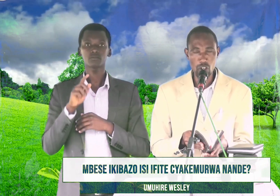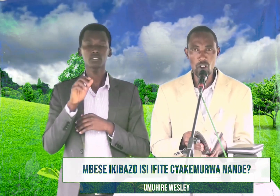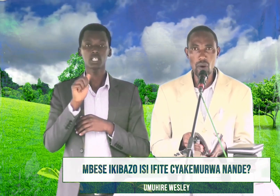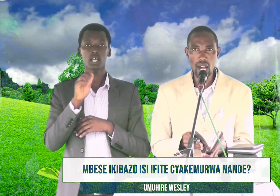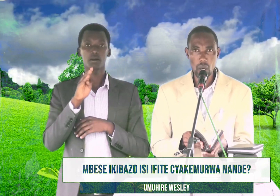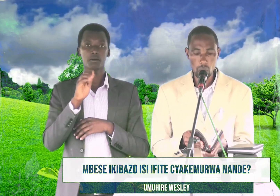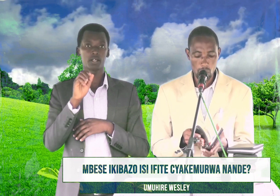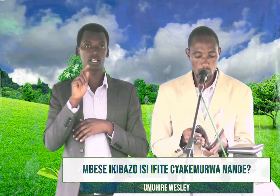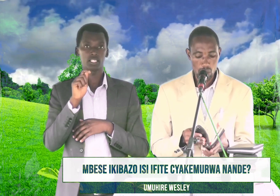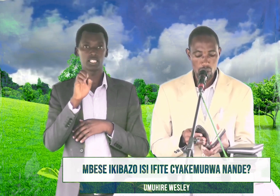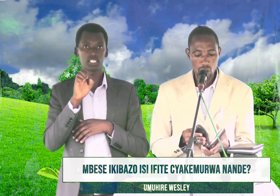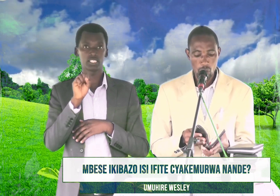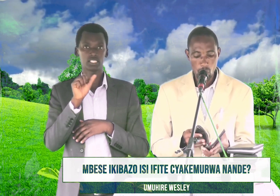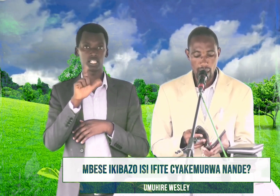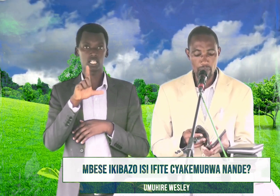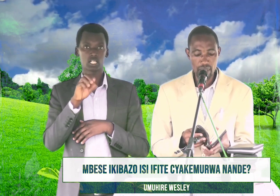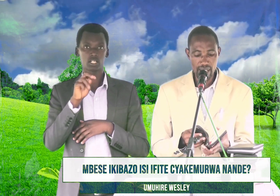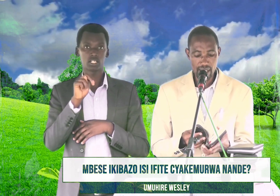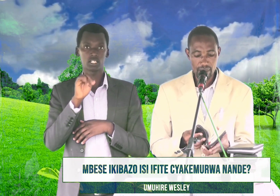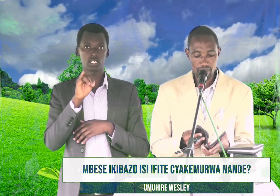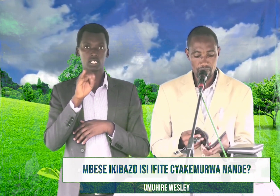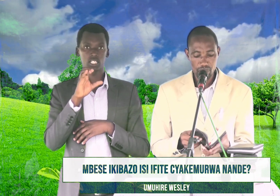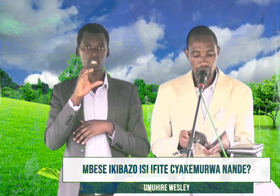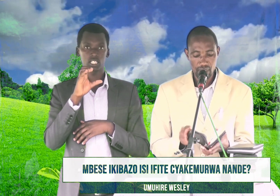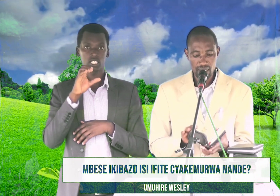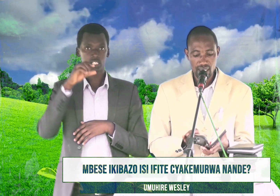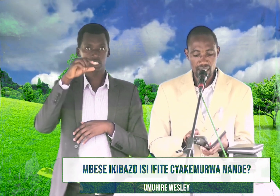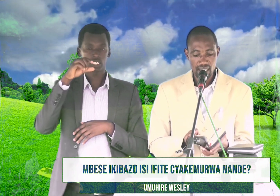ku murongo waho wa mbere,